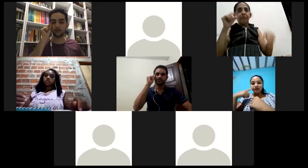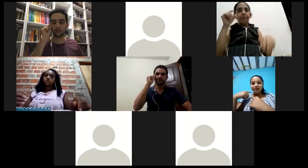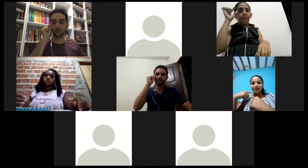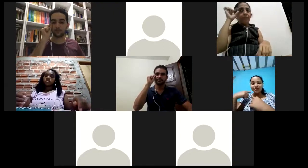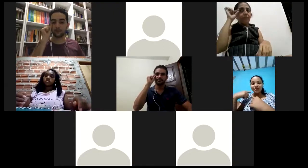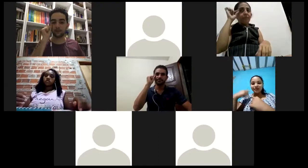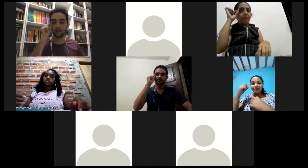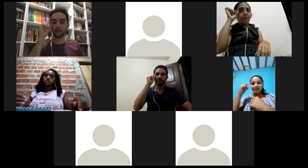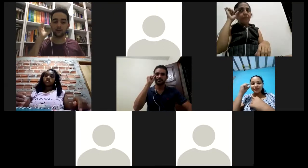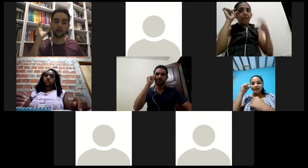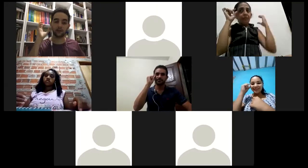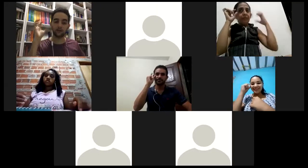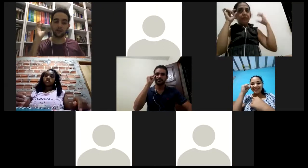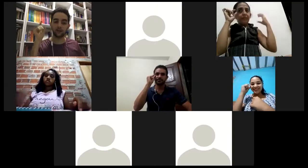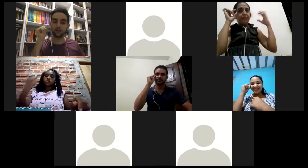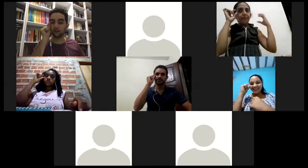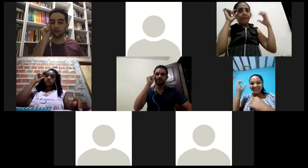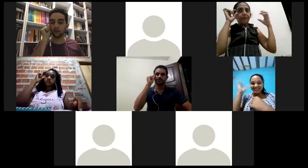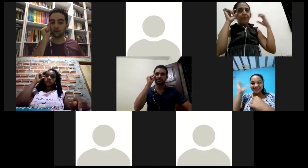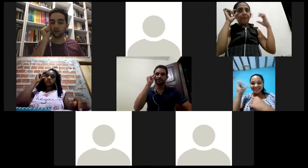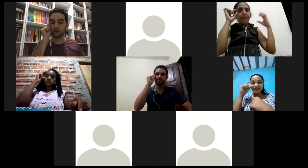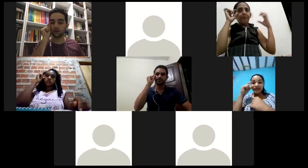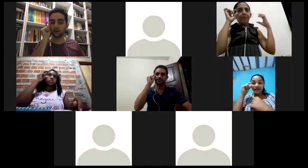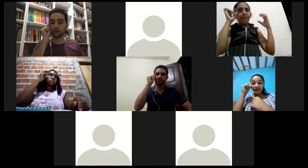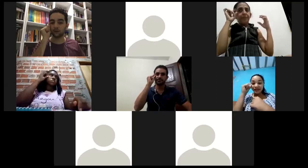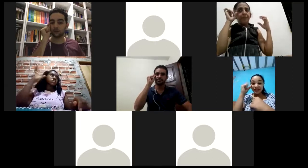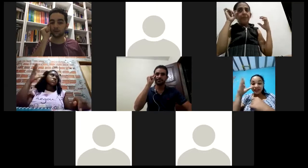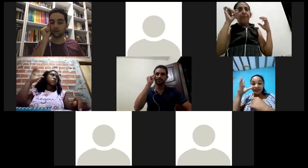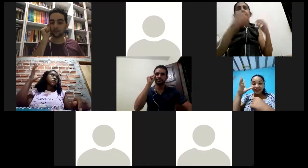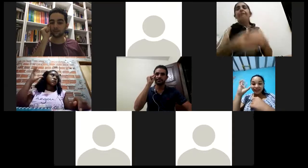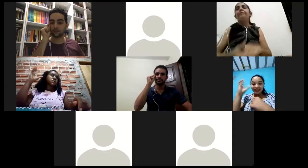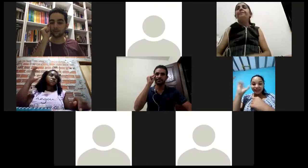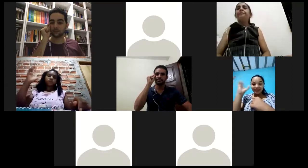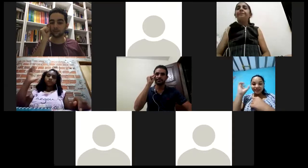Isso. Pode fazer assim, sacudir e fazer assim.